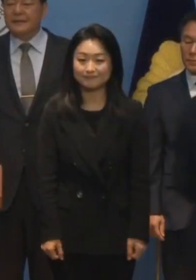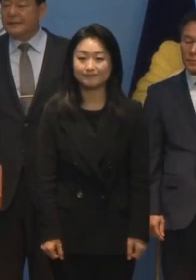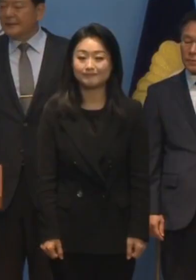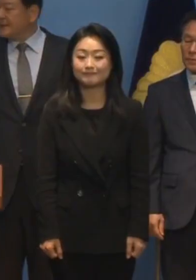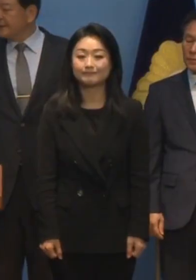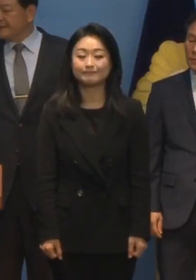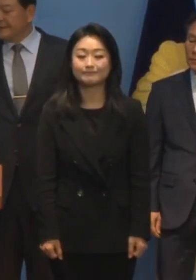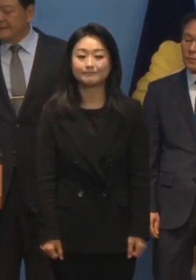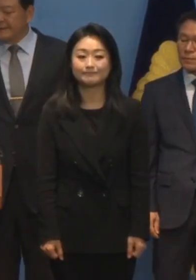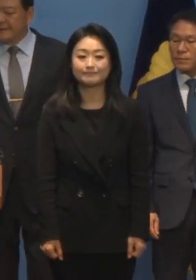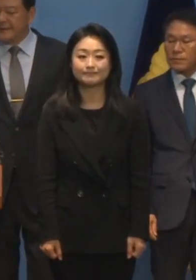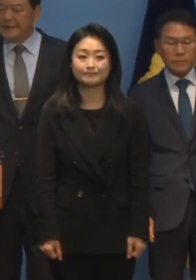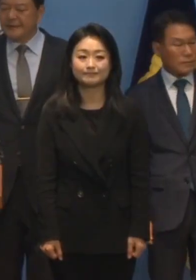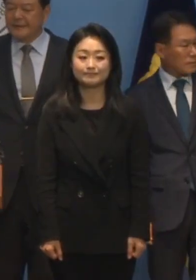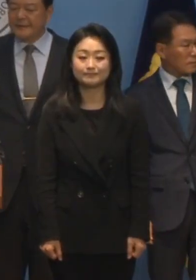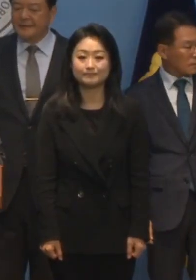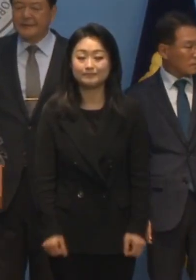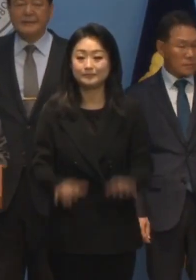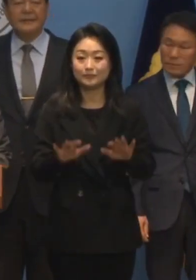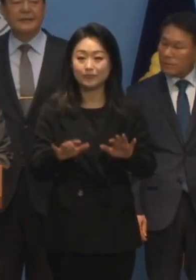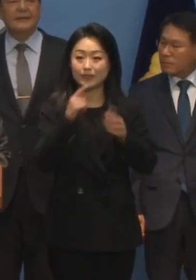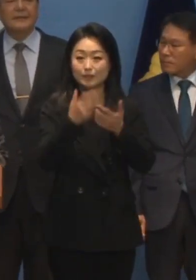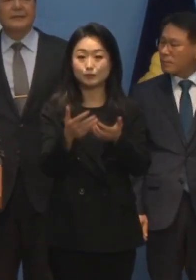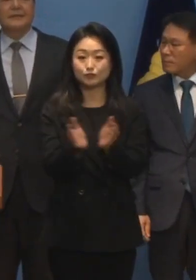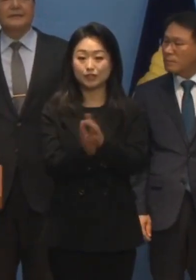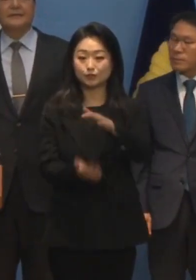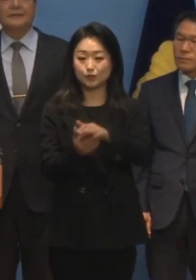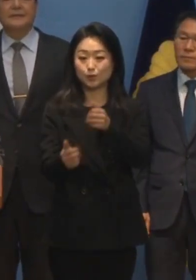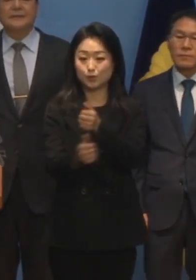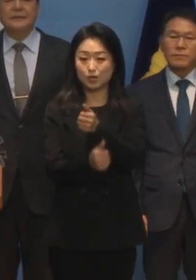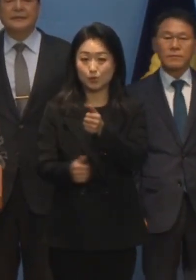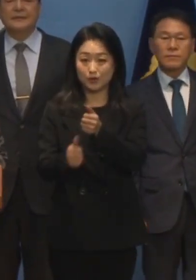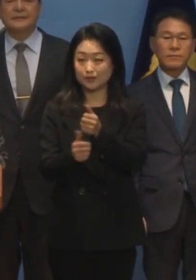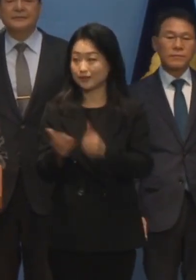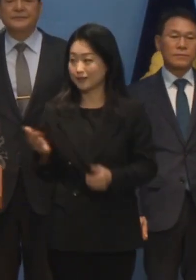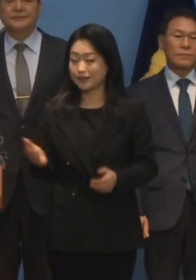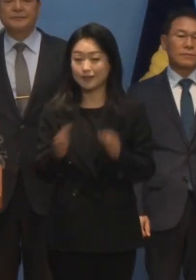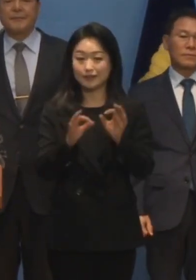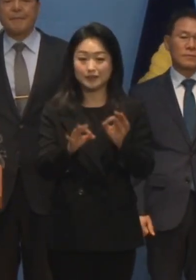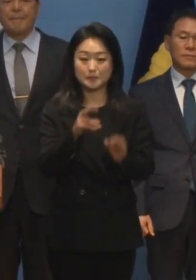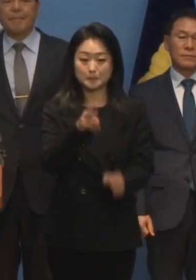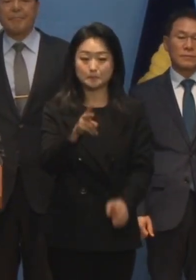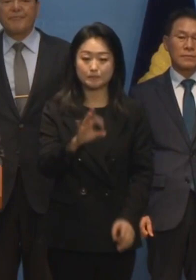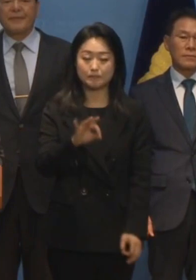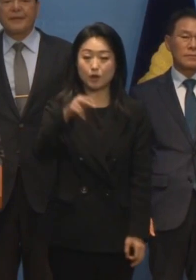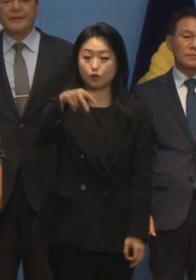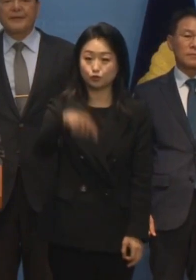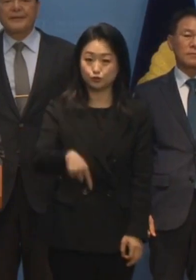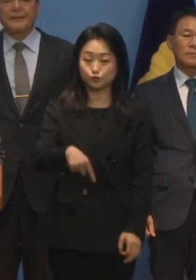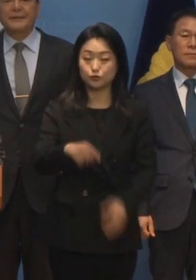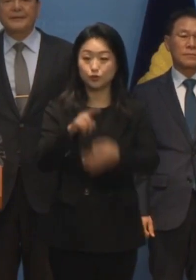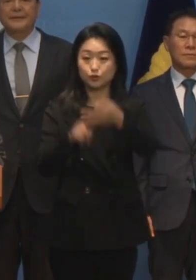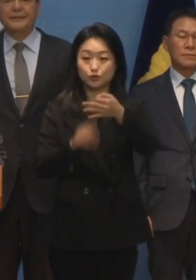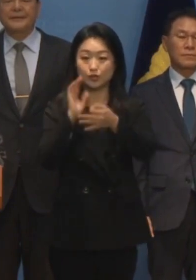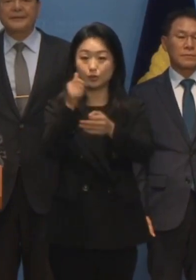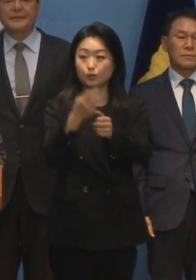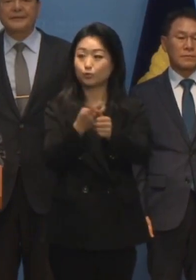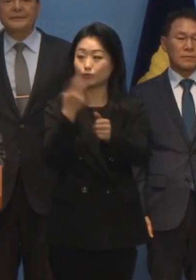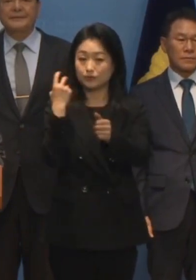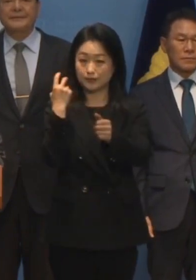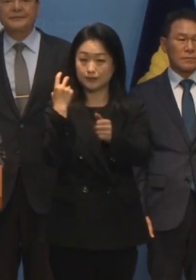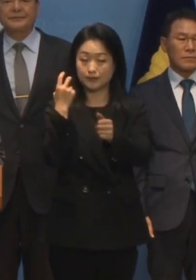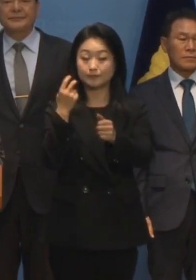네, 오늘 더불어민주당 최고위원 김병주입니다. 오늘 윤석열 대통령 퇴진을